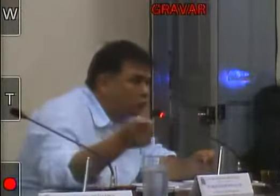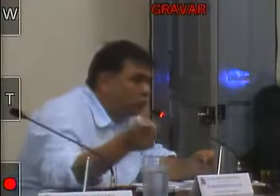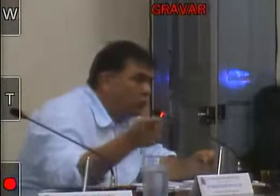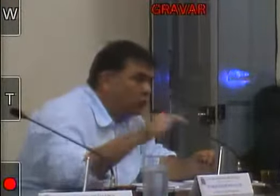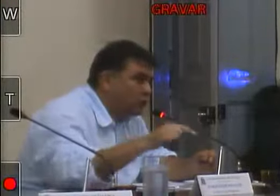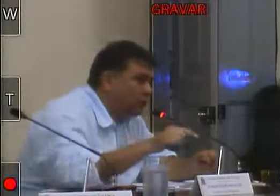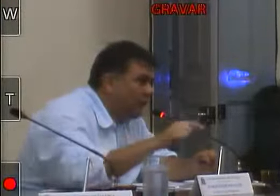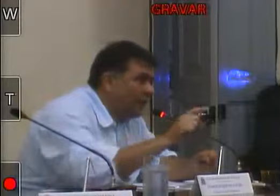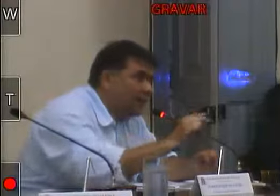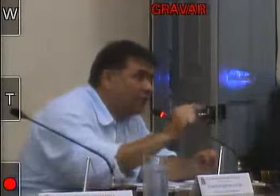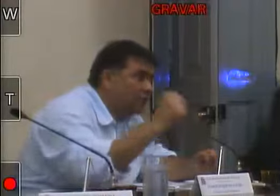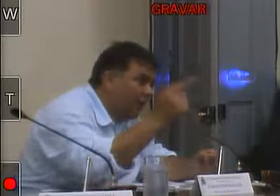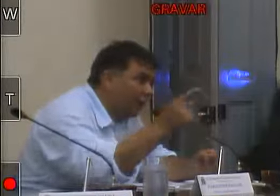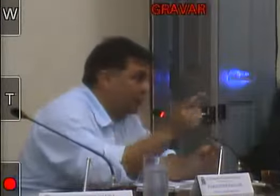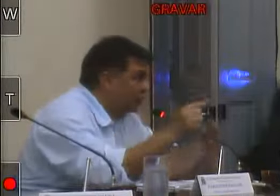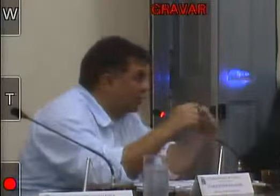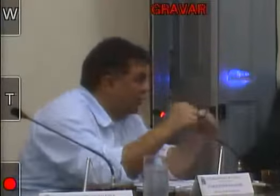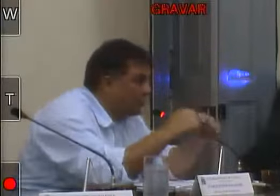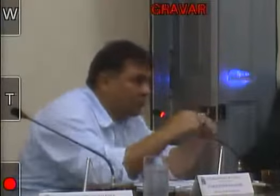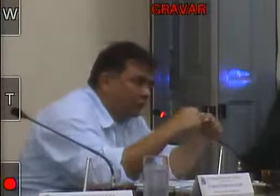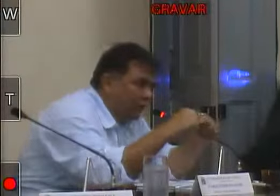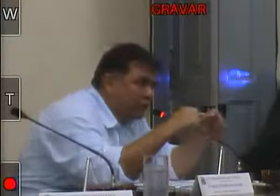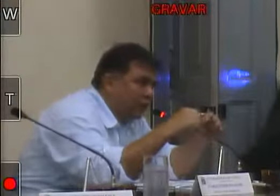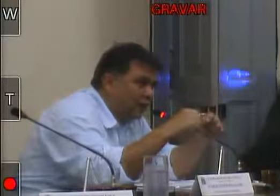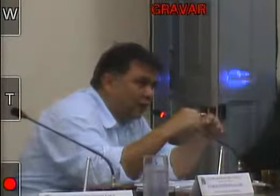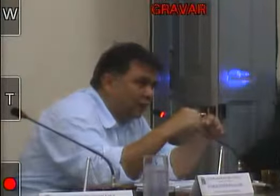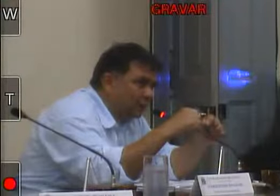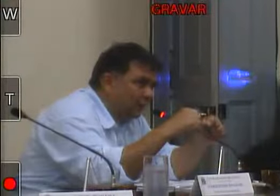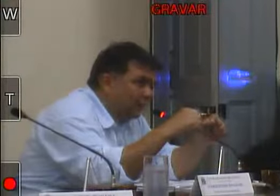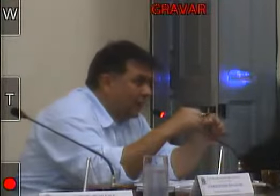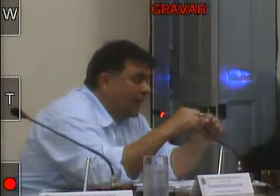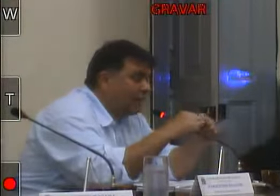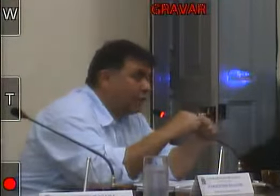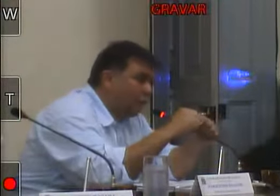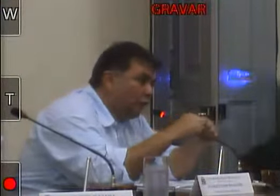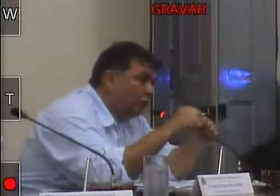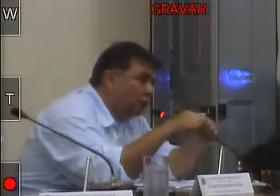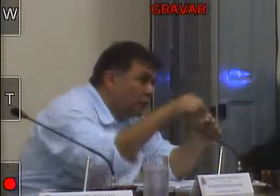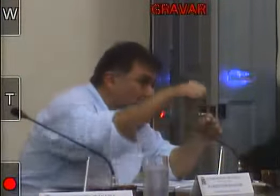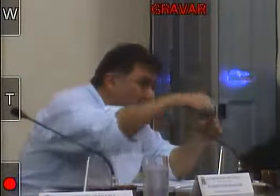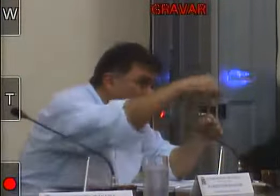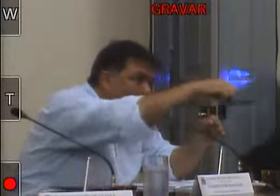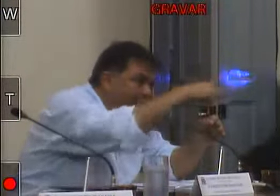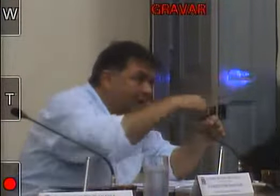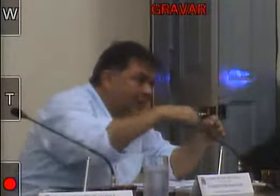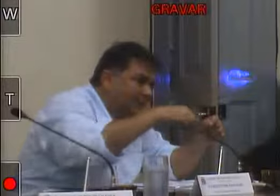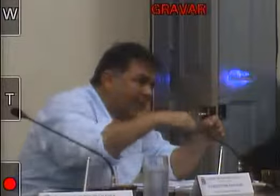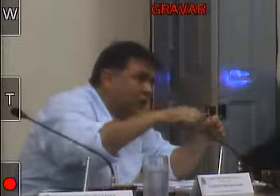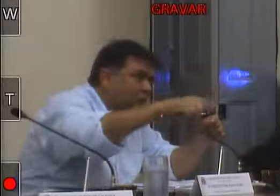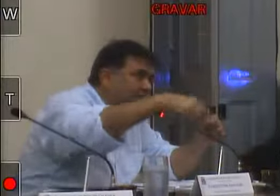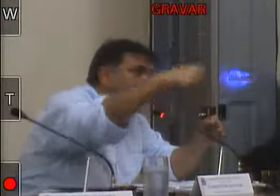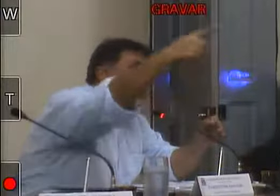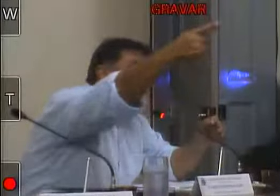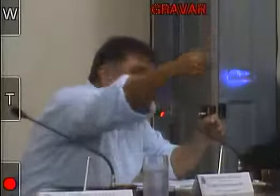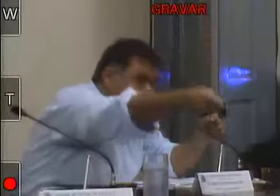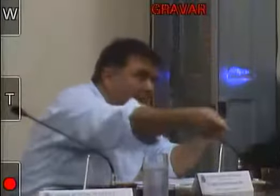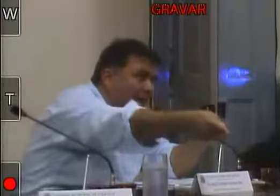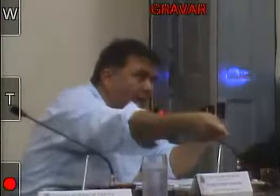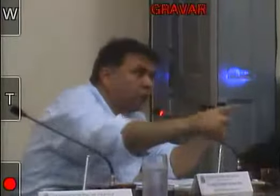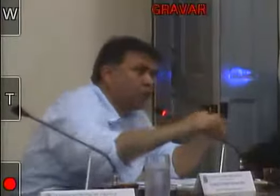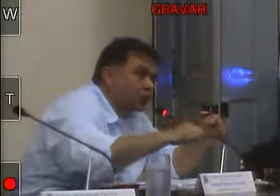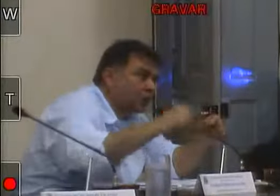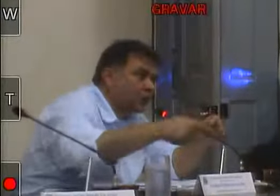outros condomínios onde eu falei, eles tiveram, ou seja, porque quando a gente fez o requerimento, eles foram justamente nesses lugares citados para saber, vocês